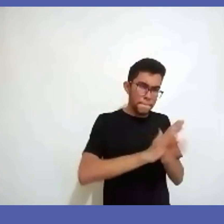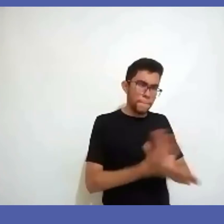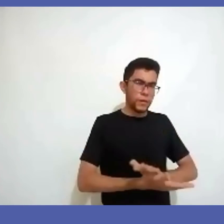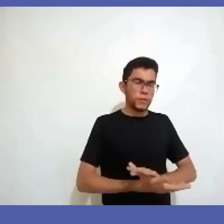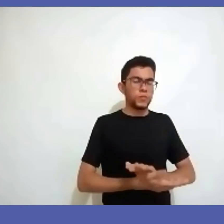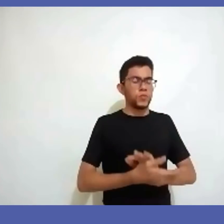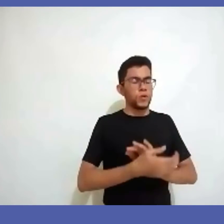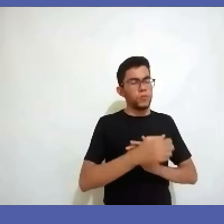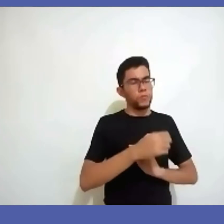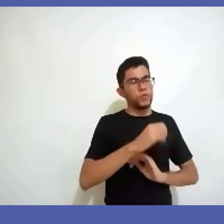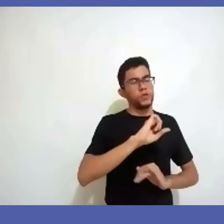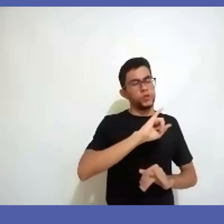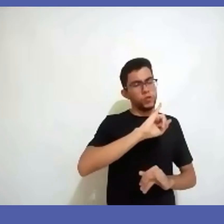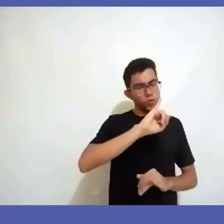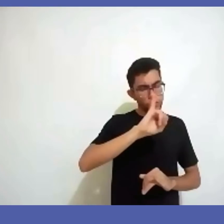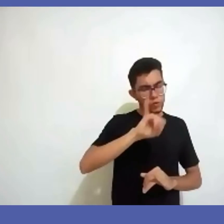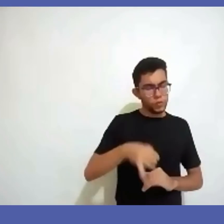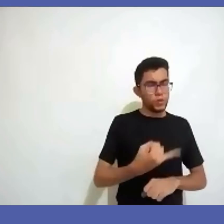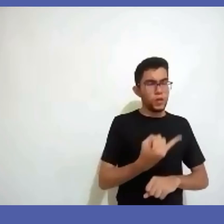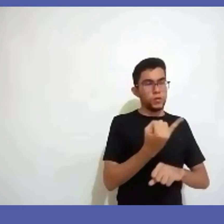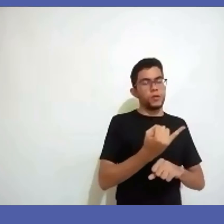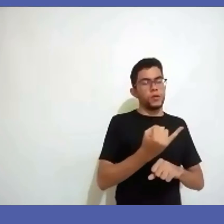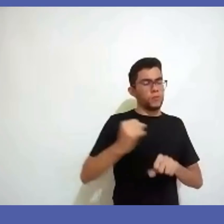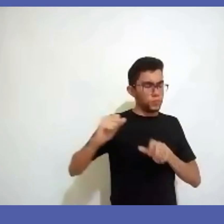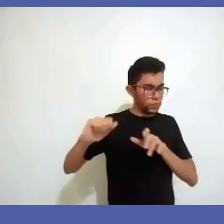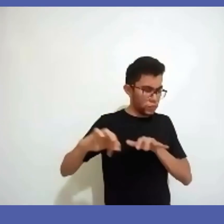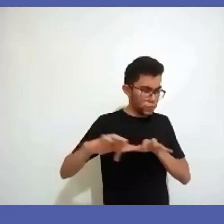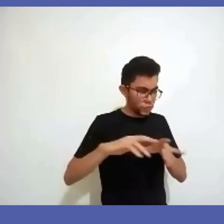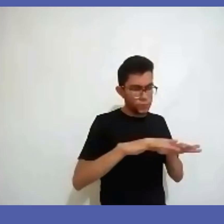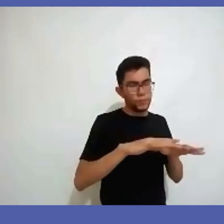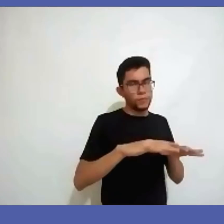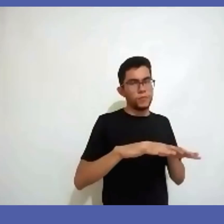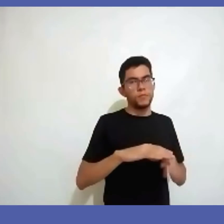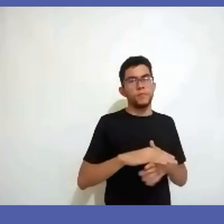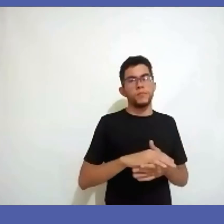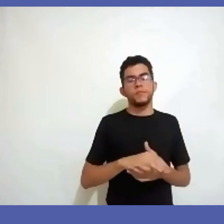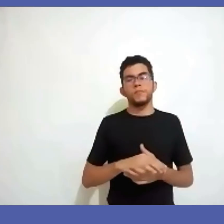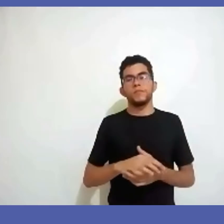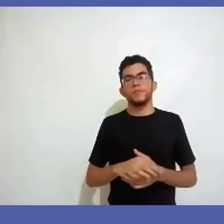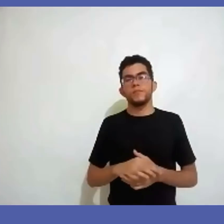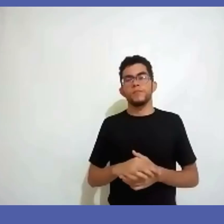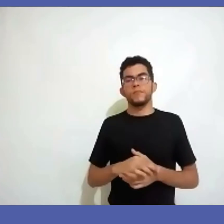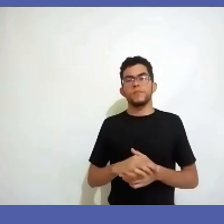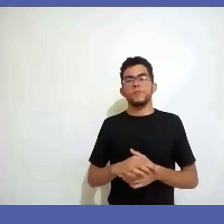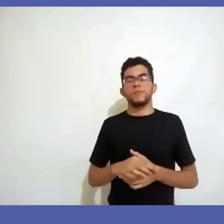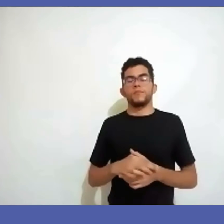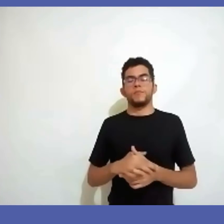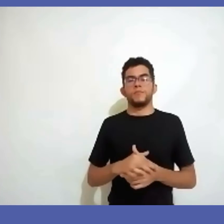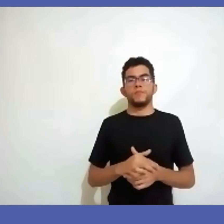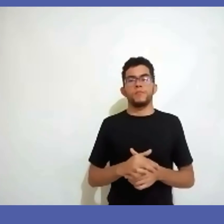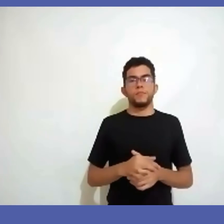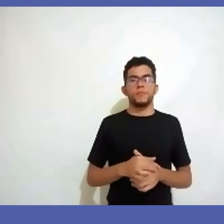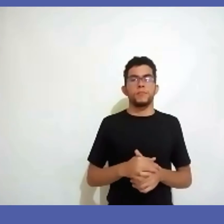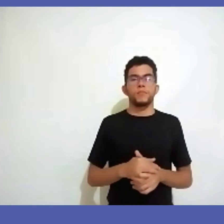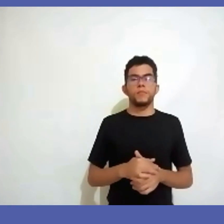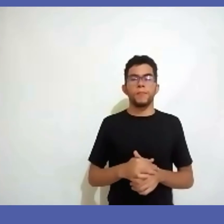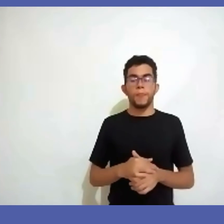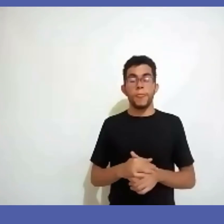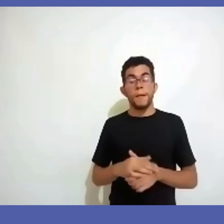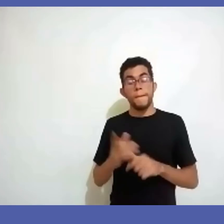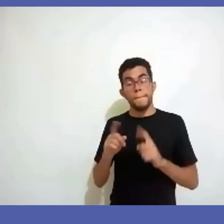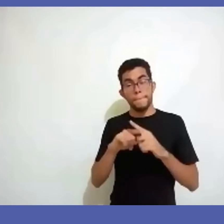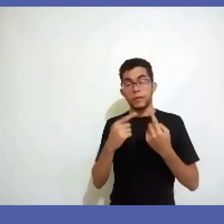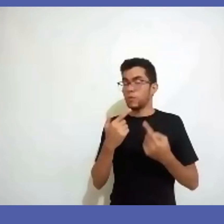Israel, todavia não tem controle ainda sobre o monte do templo, porque ali já